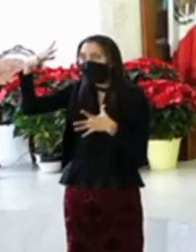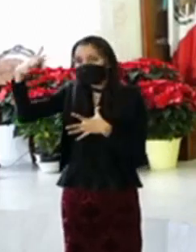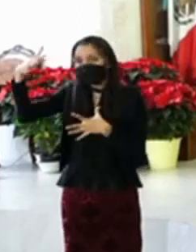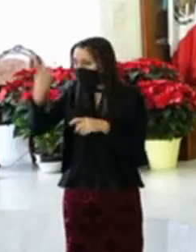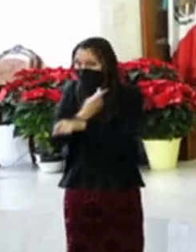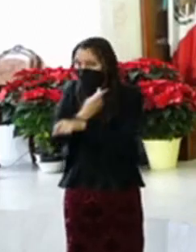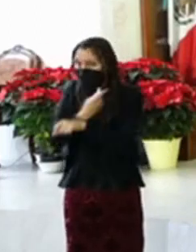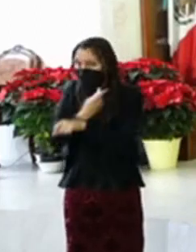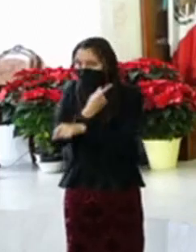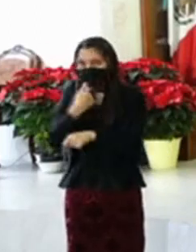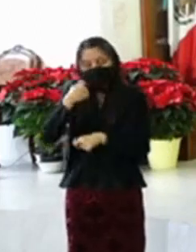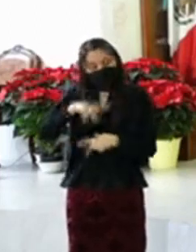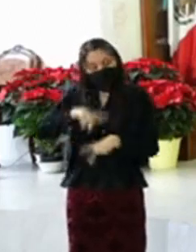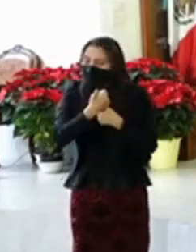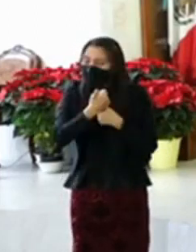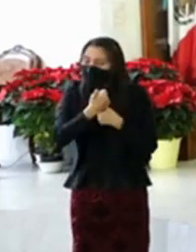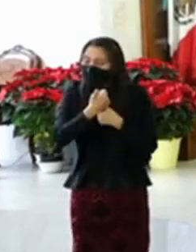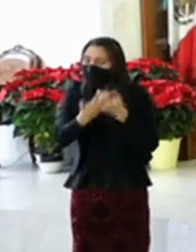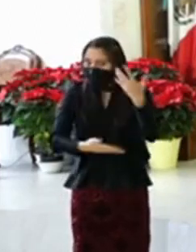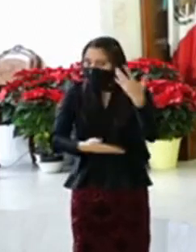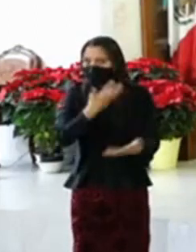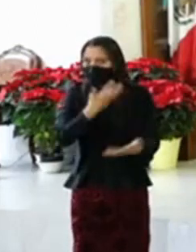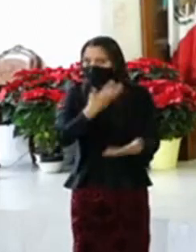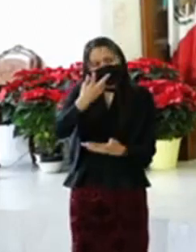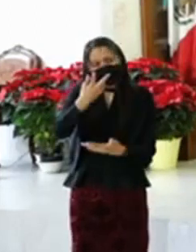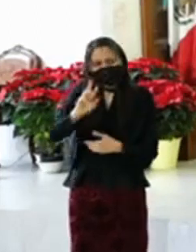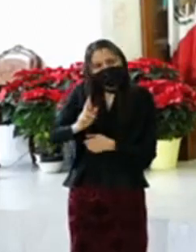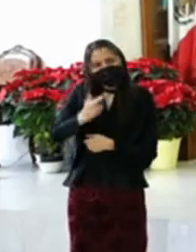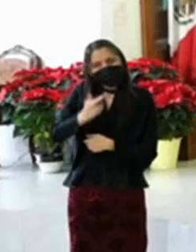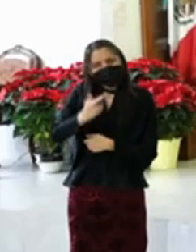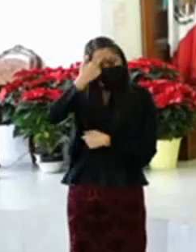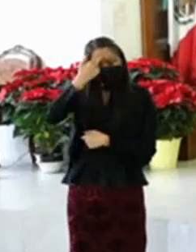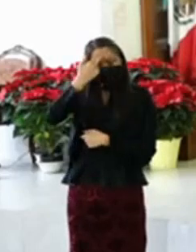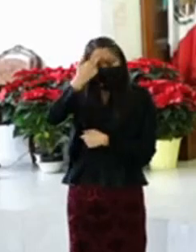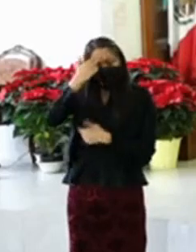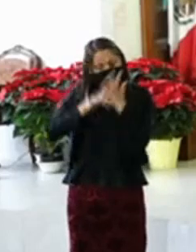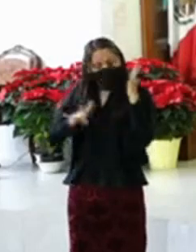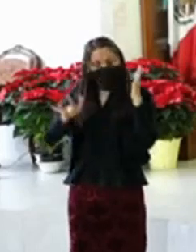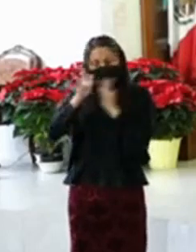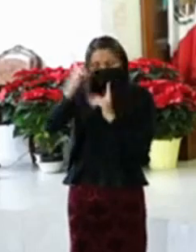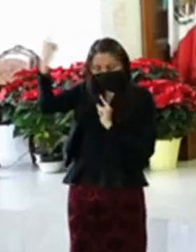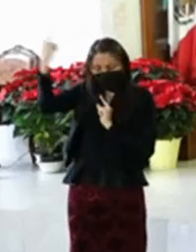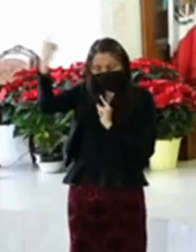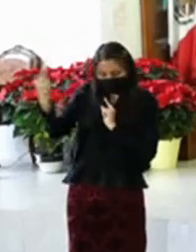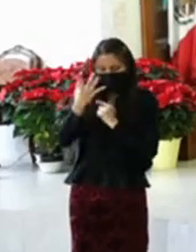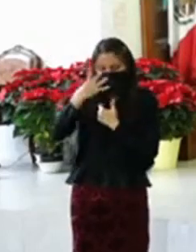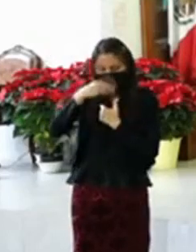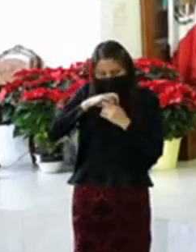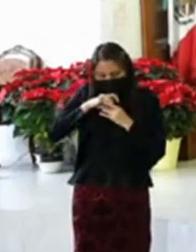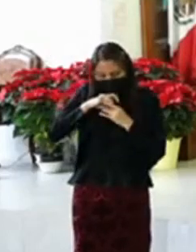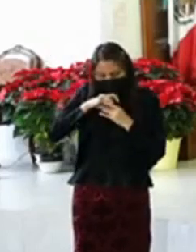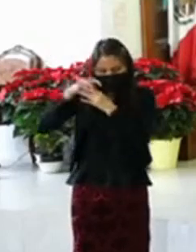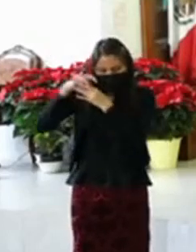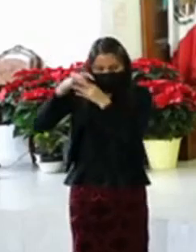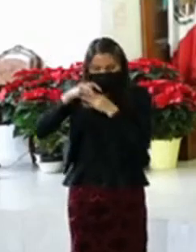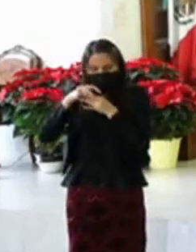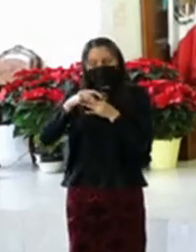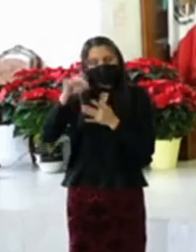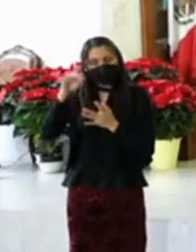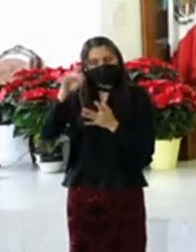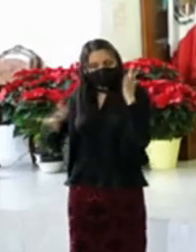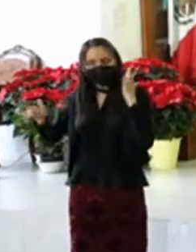tomamos la bendición del Señor en nuestros corazones, cuando la persona más grande que ha